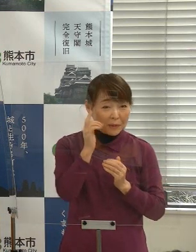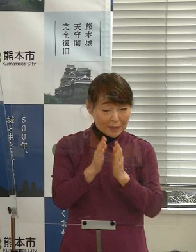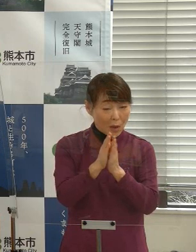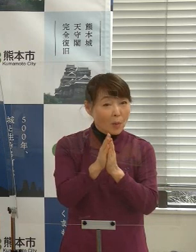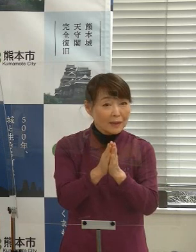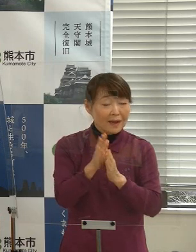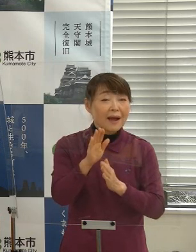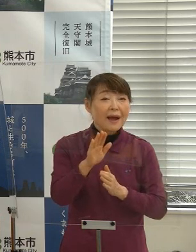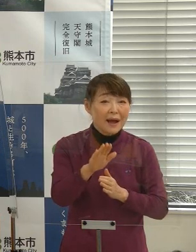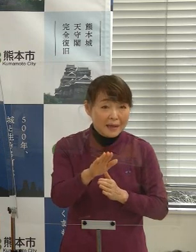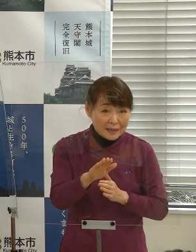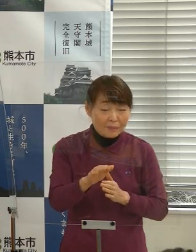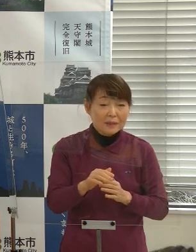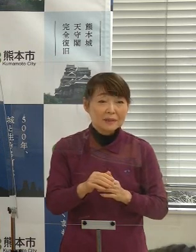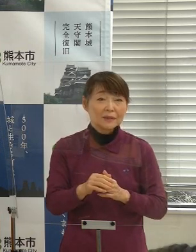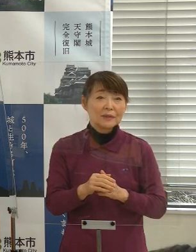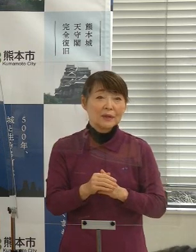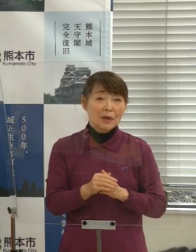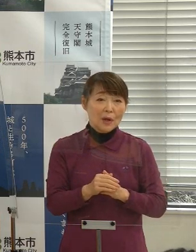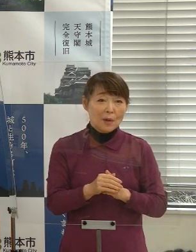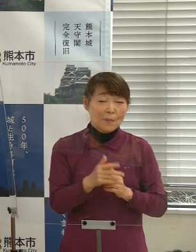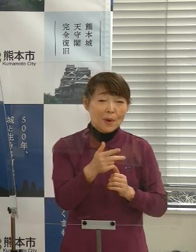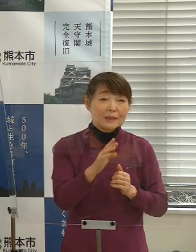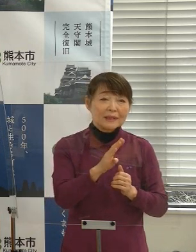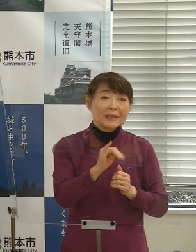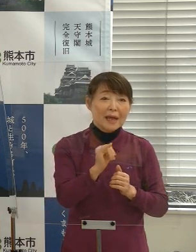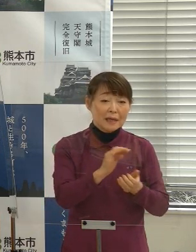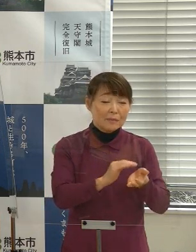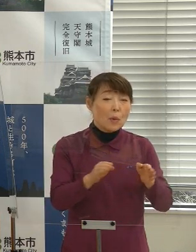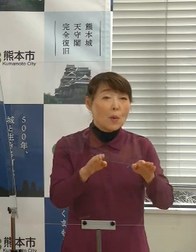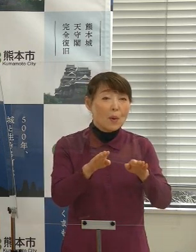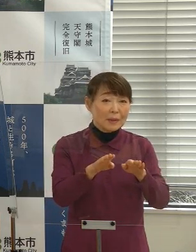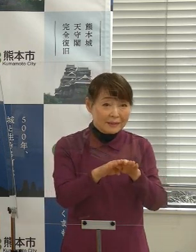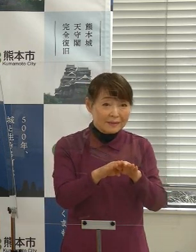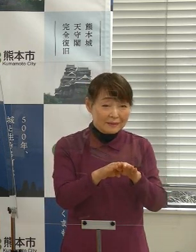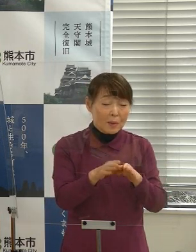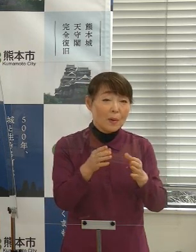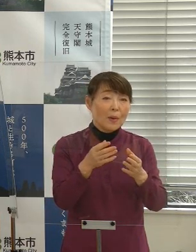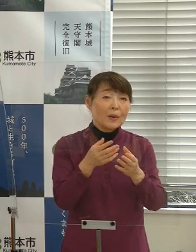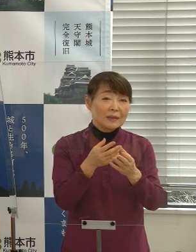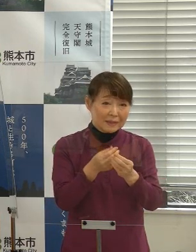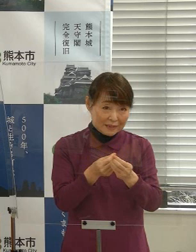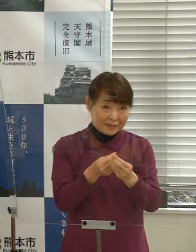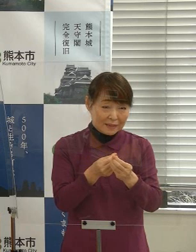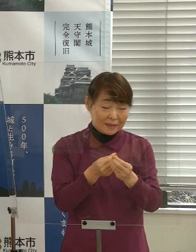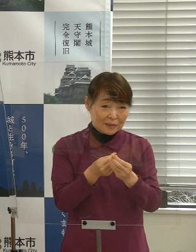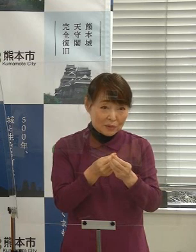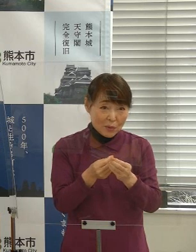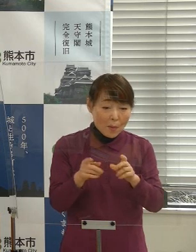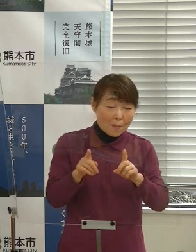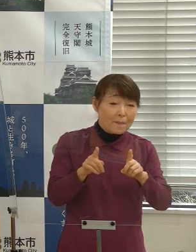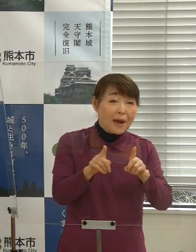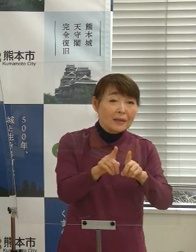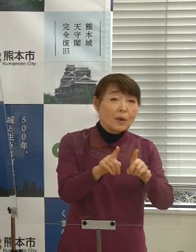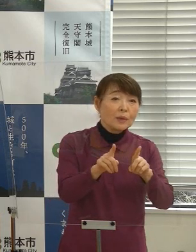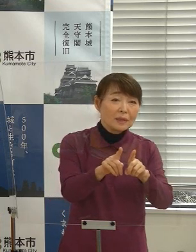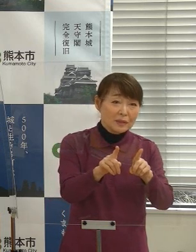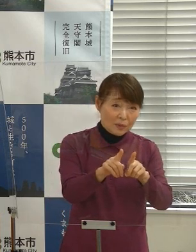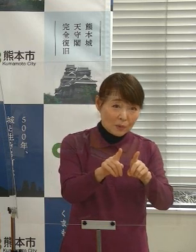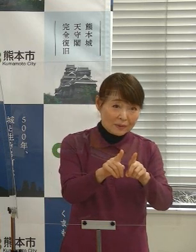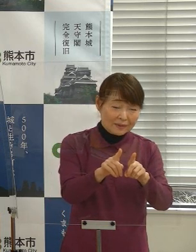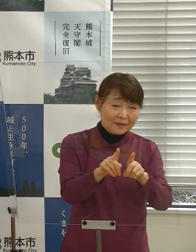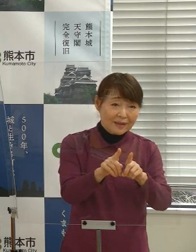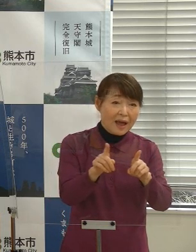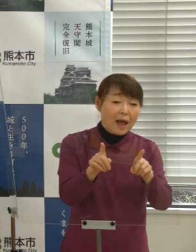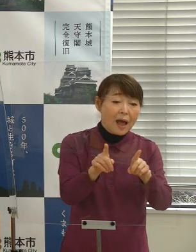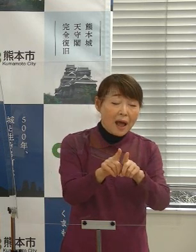当課に対してもですね、慈恵病院と緊密に連携を図って、そして、まあ、寄り添った対応をするようにということで私の方からは